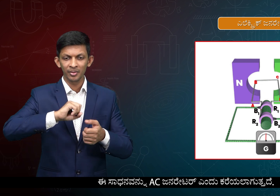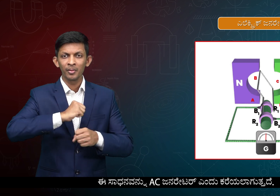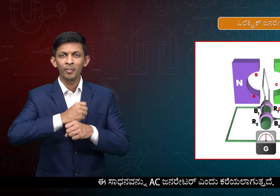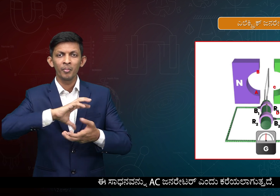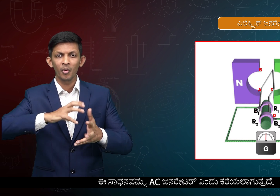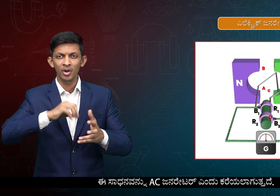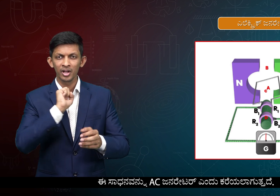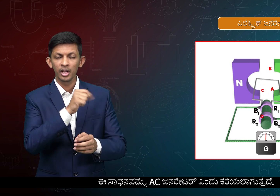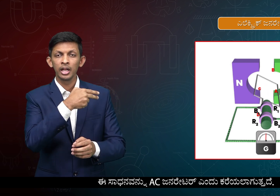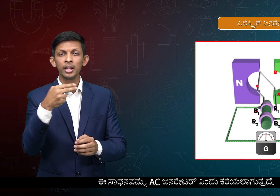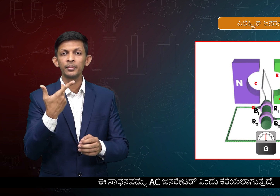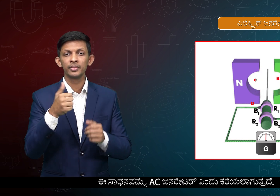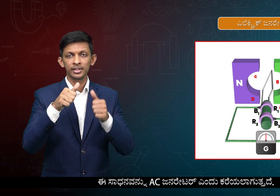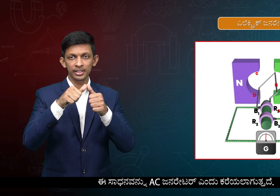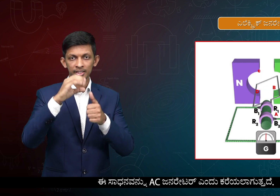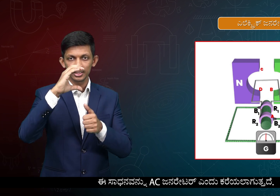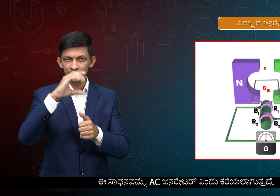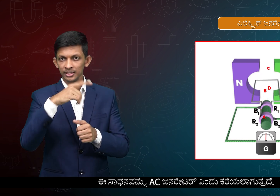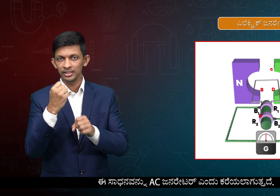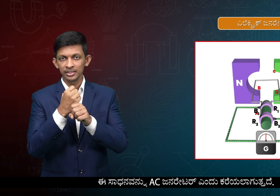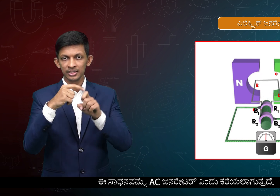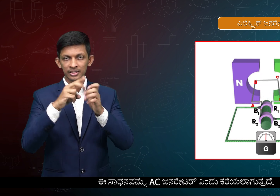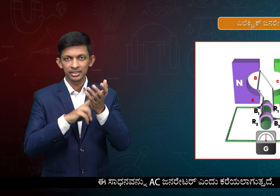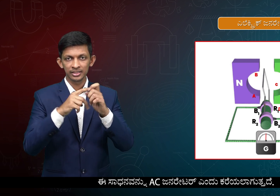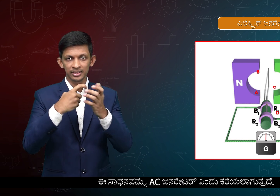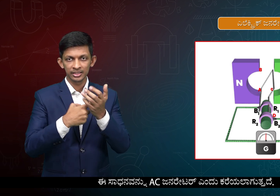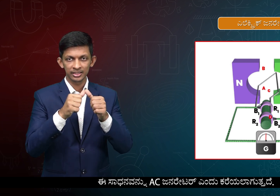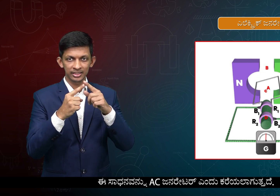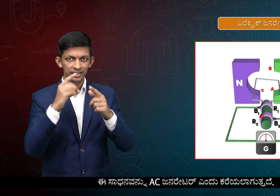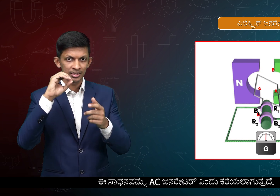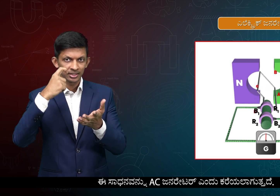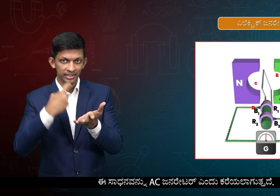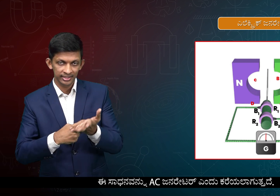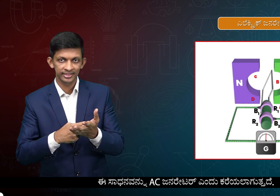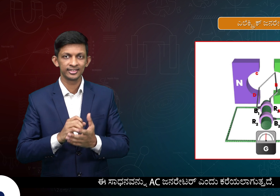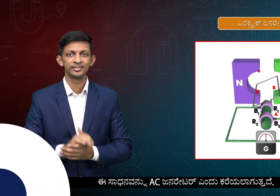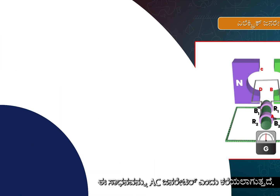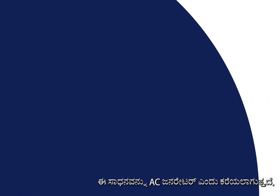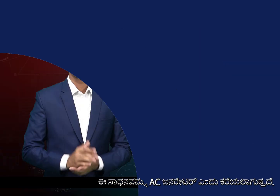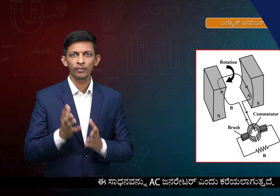ಈ ಸಾಧನವನ್ನು ಎಸಿ ಜನರೇಟರ್ ಎಂದು ಕರೆಯಲಾಗುತ್ತದೆ.